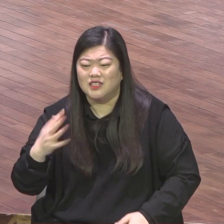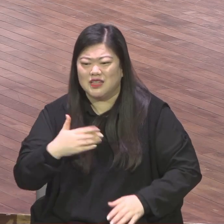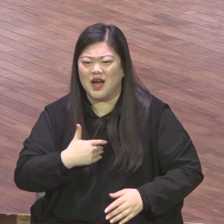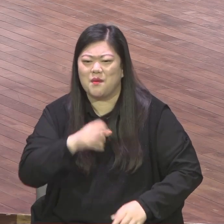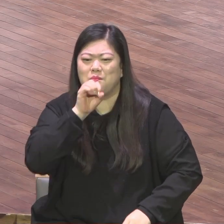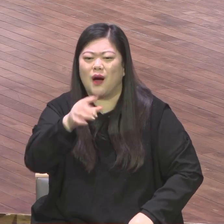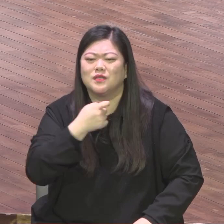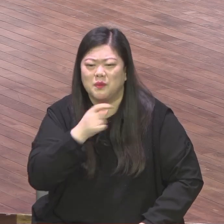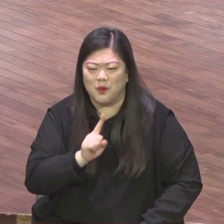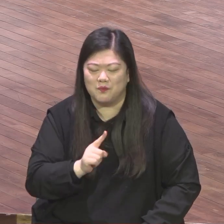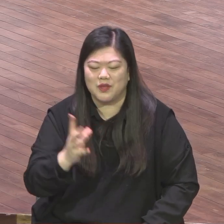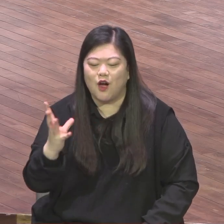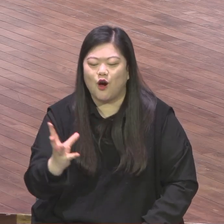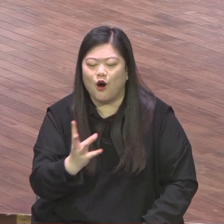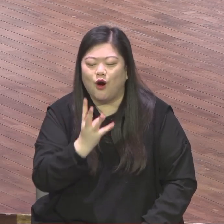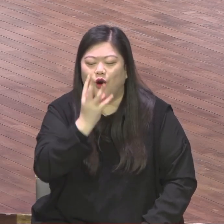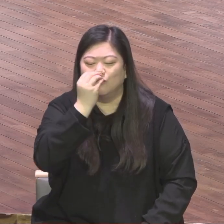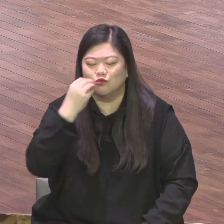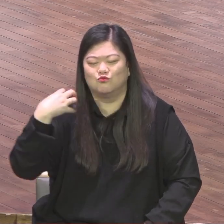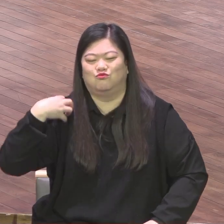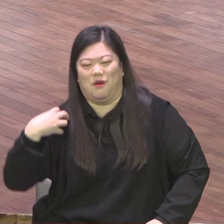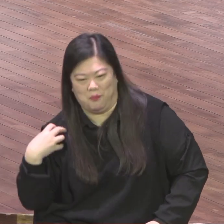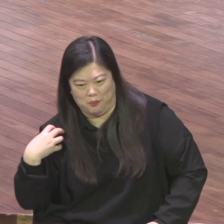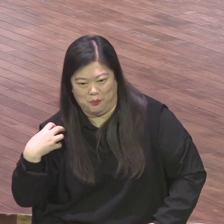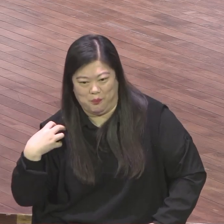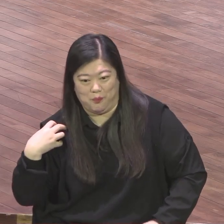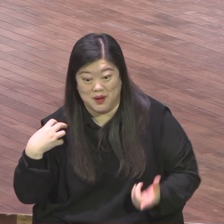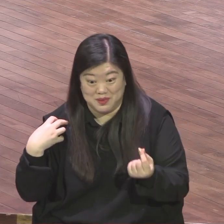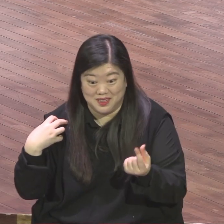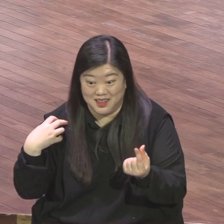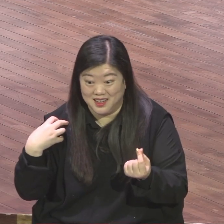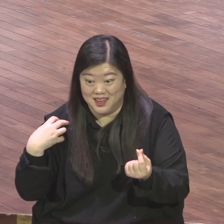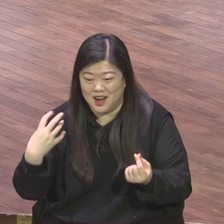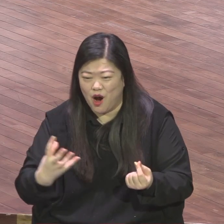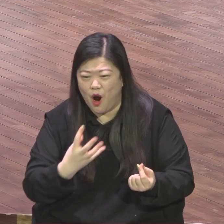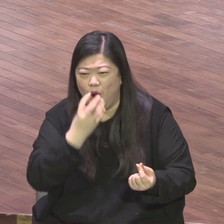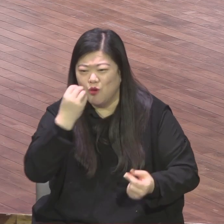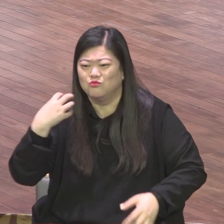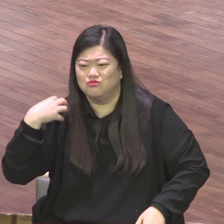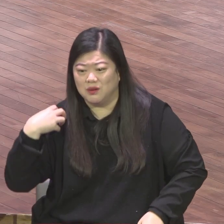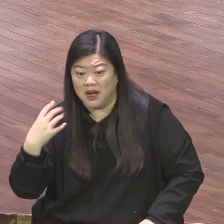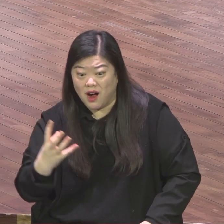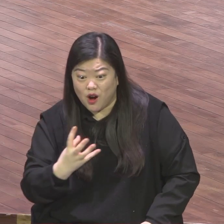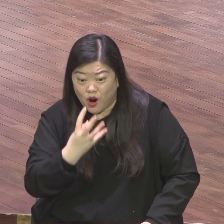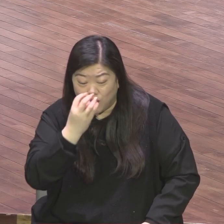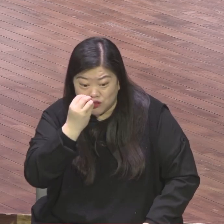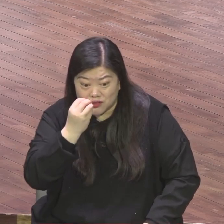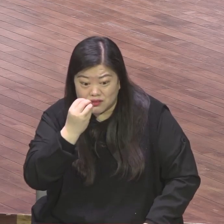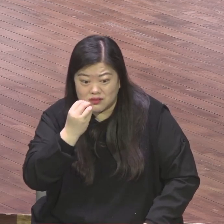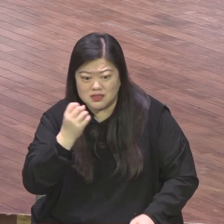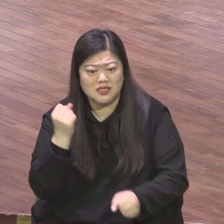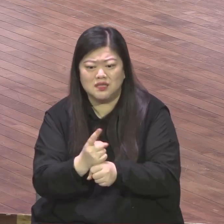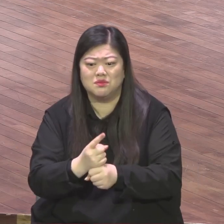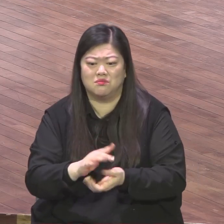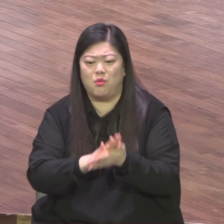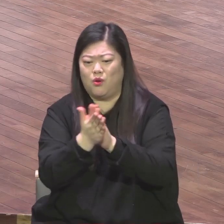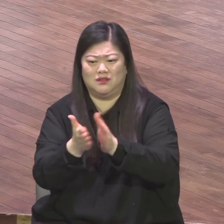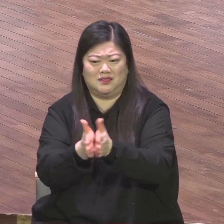부담이라 그렇게 말할 수 있는데 그게 여러분이 놀라운 축복의 문이에요.